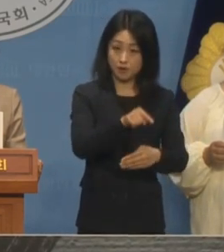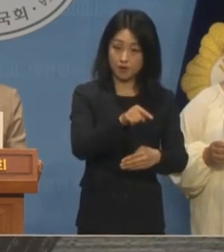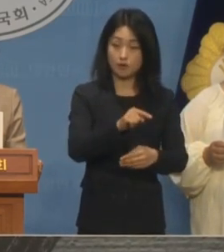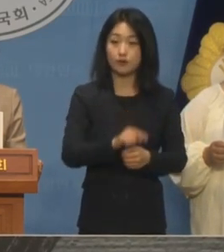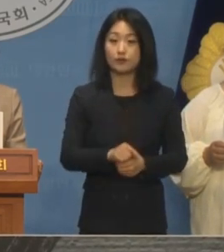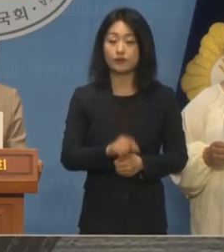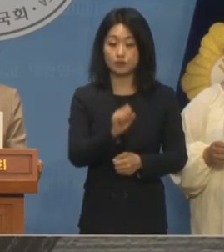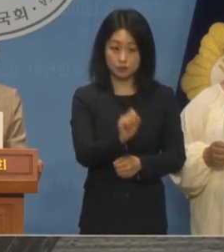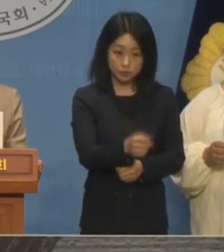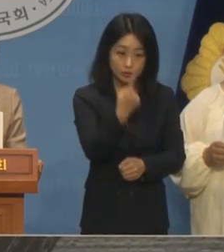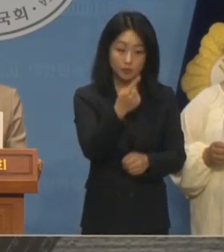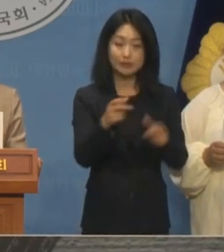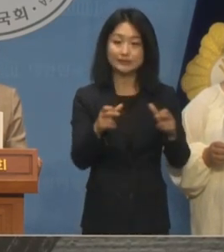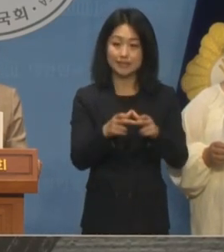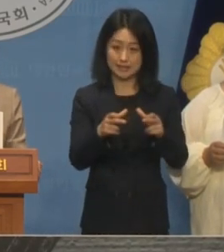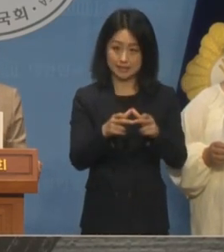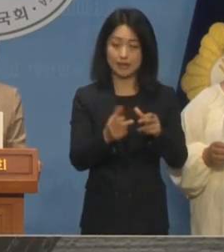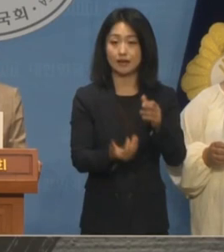상호작용으로부터 기인된다.